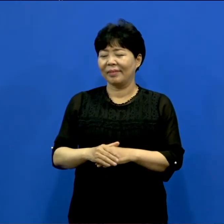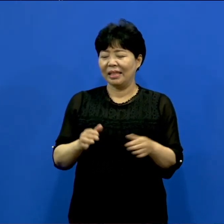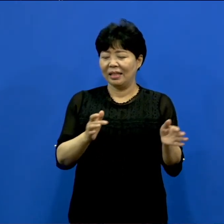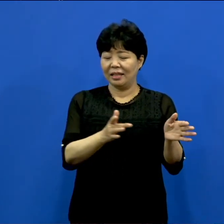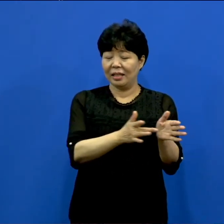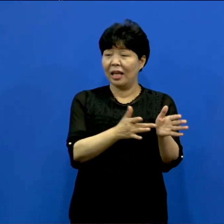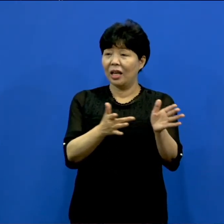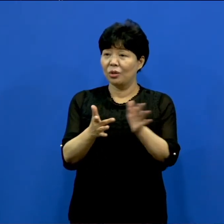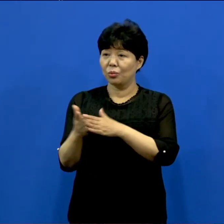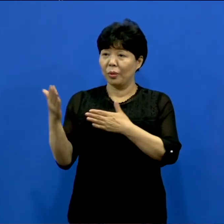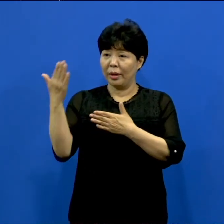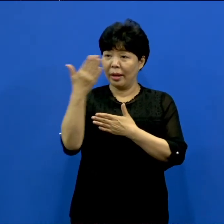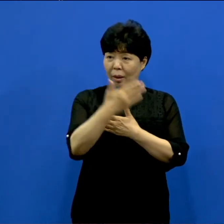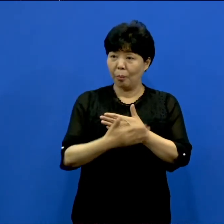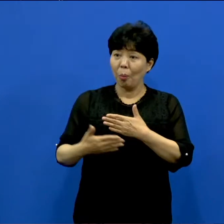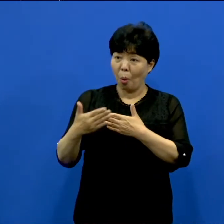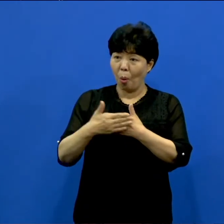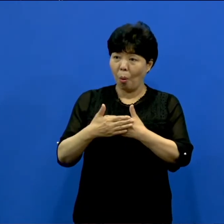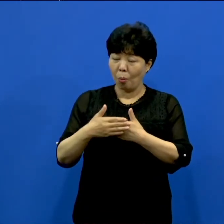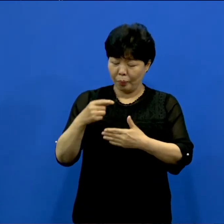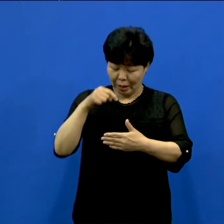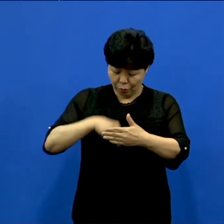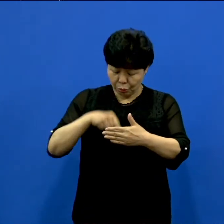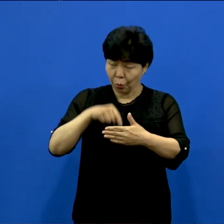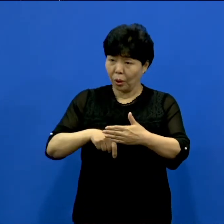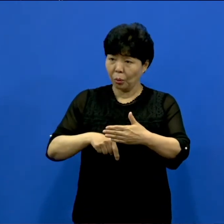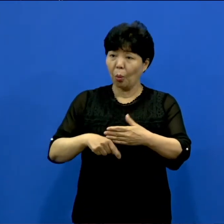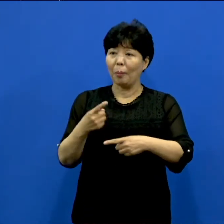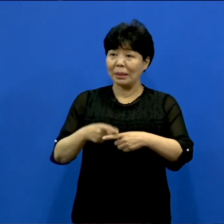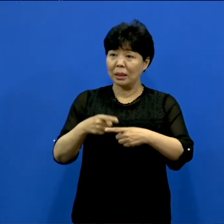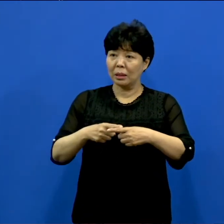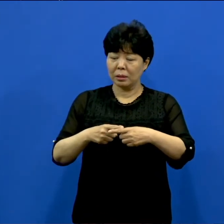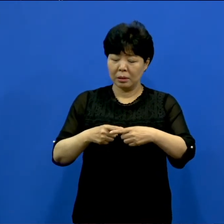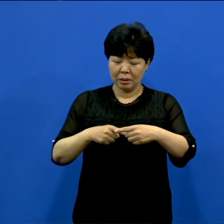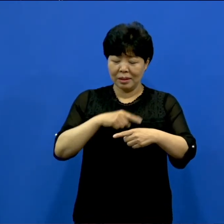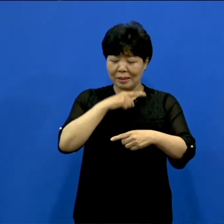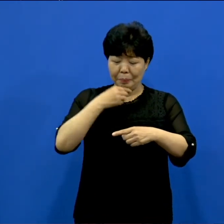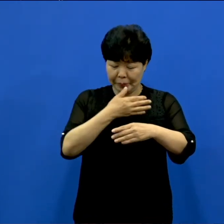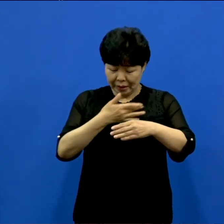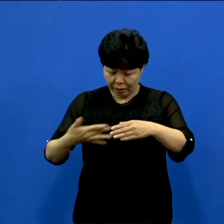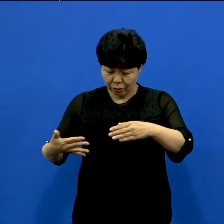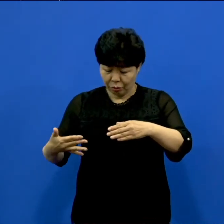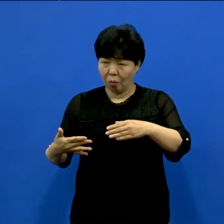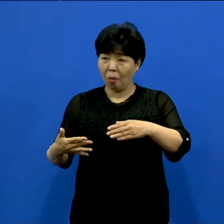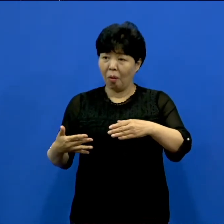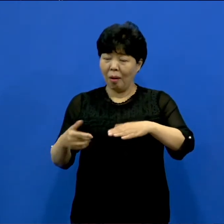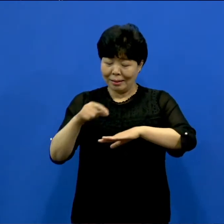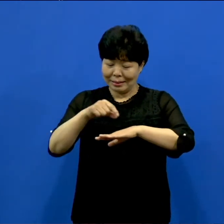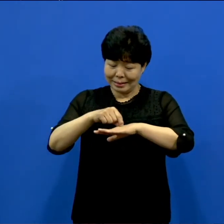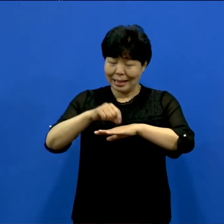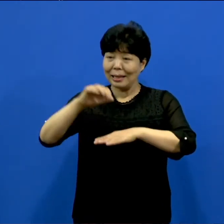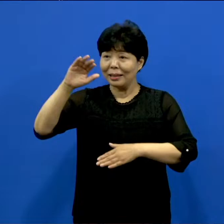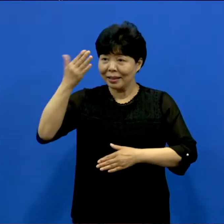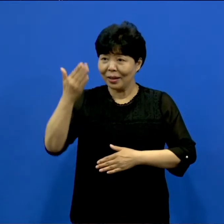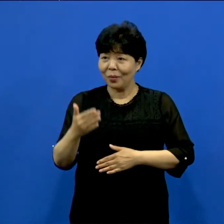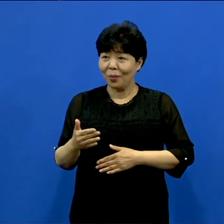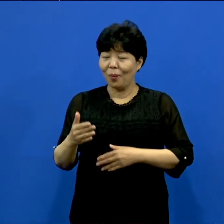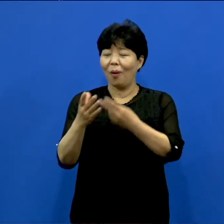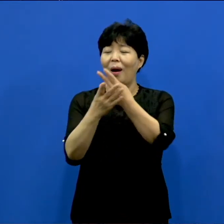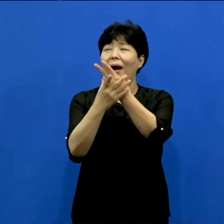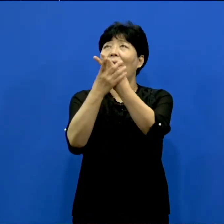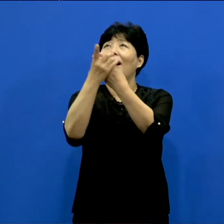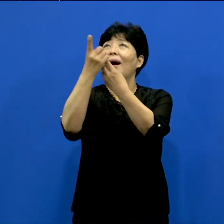안에 들어오는 거예요. 그 피가 내 안에 흐르는 거예요. 그래서 그분과 내가 분리될 수 없는 완전한 하나가 된다는